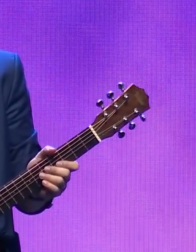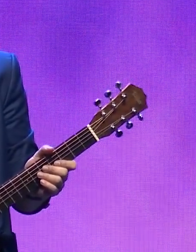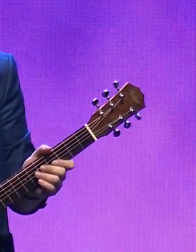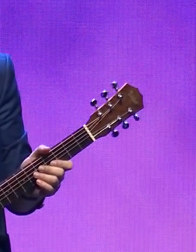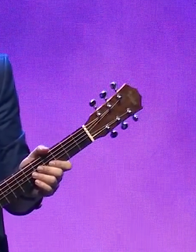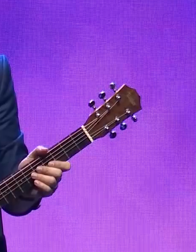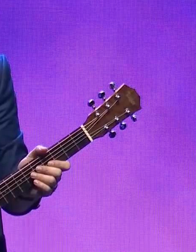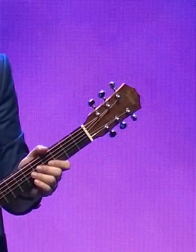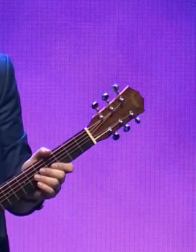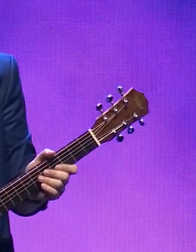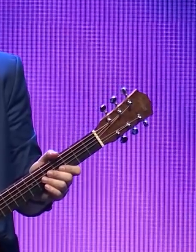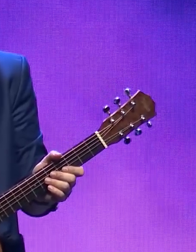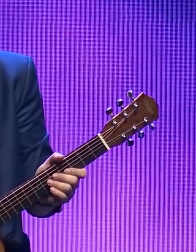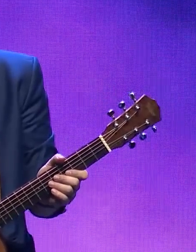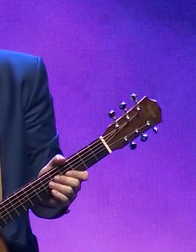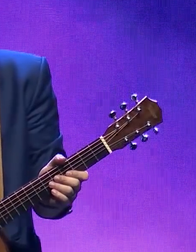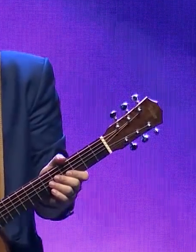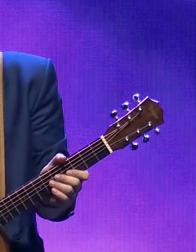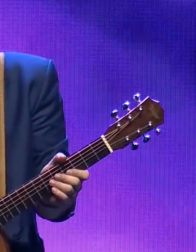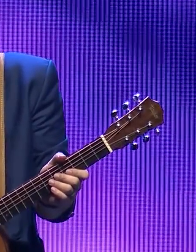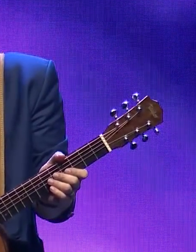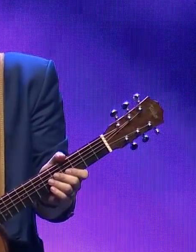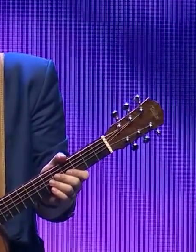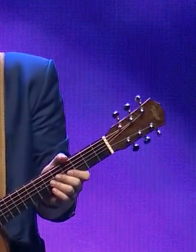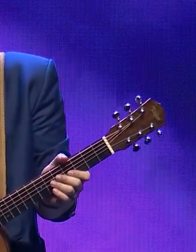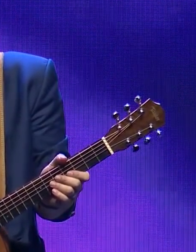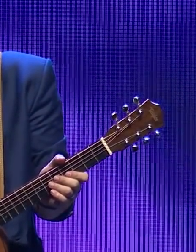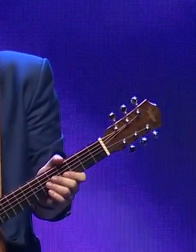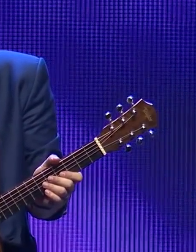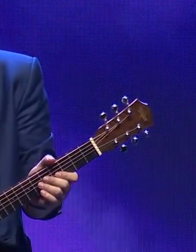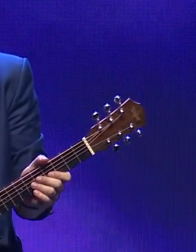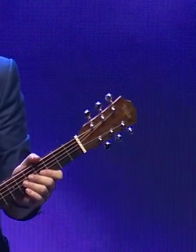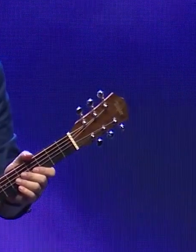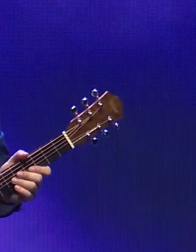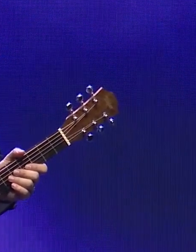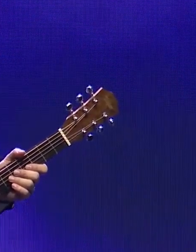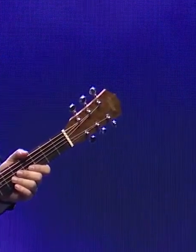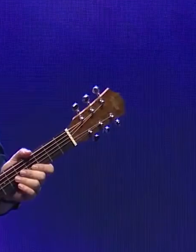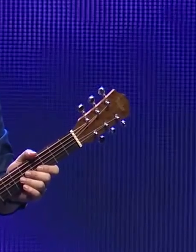Lewat lembah kelam,